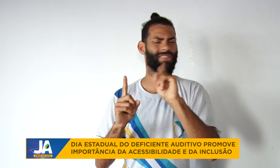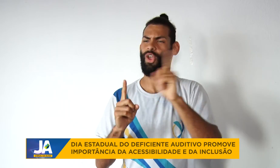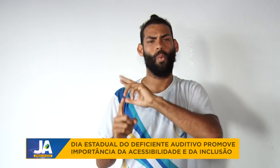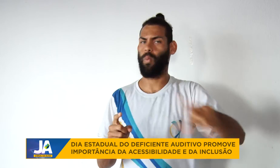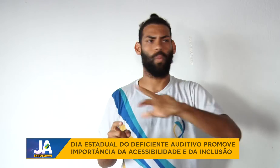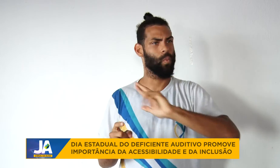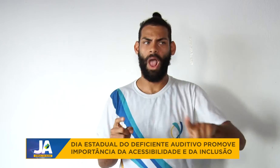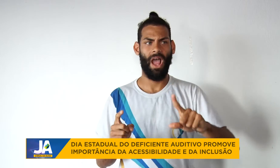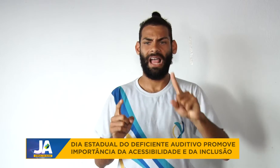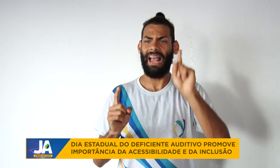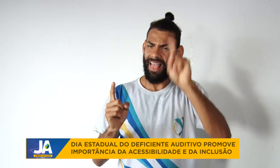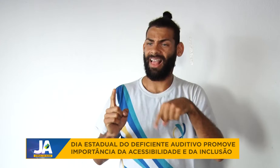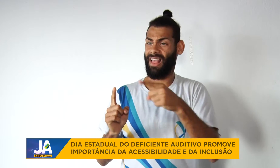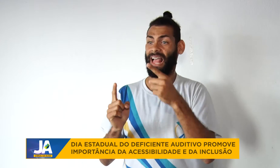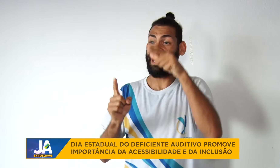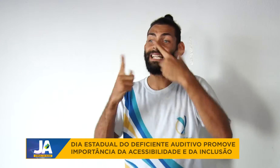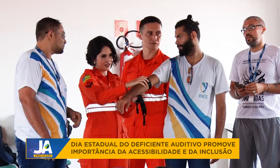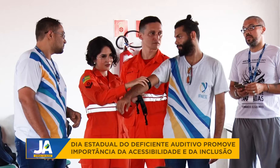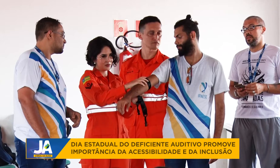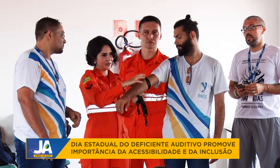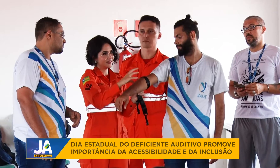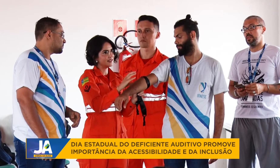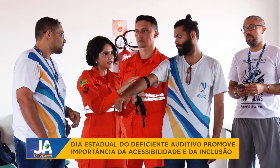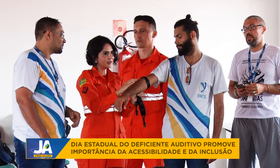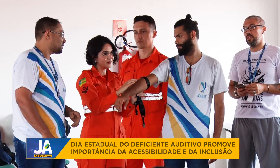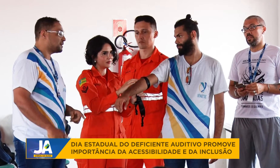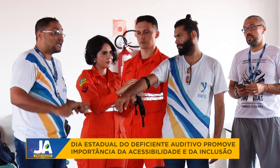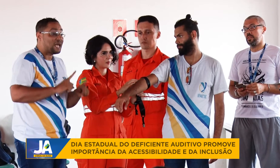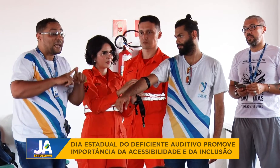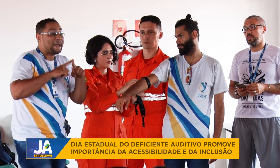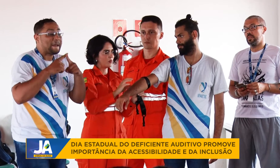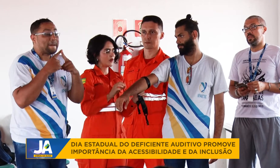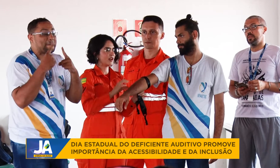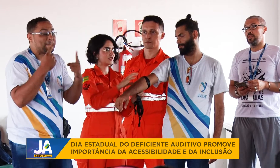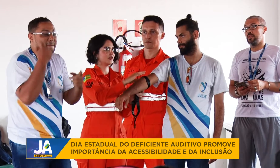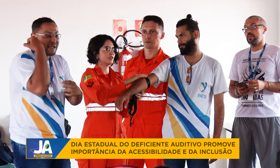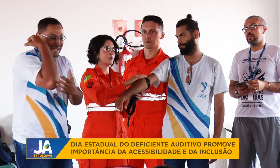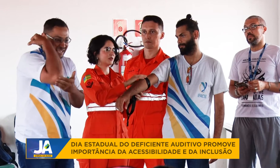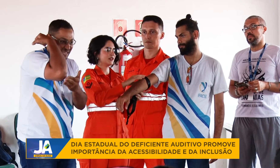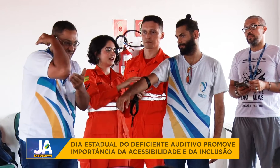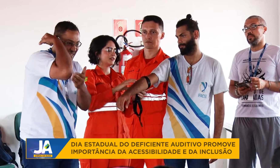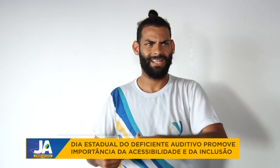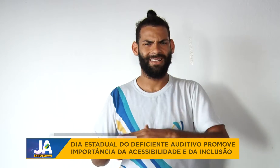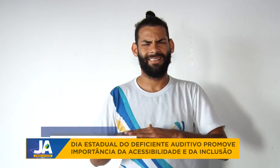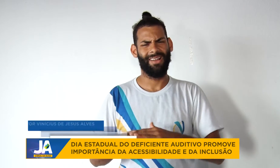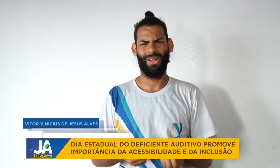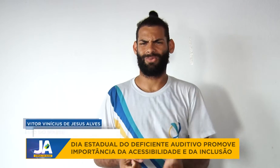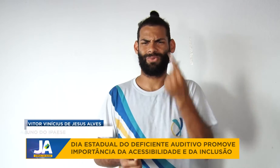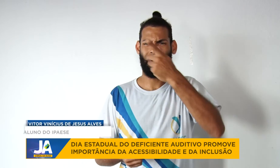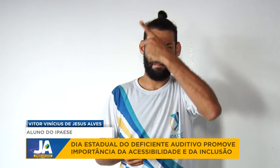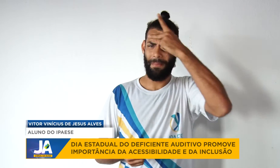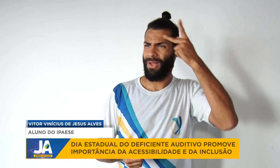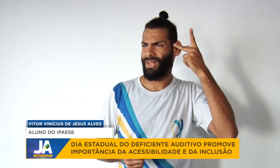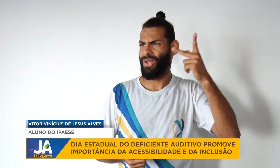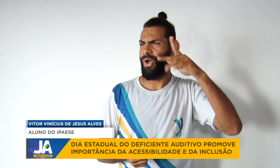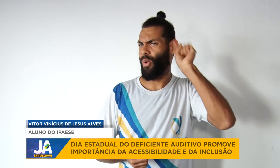Vinícius espera que a discriminação um dia possa ser algo superado por todos acontece essa repressão também